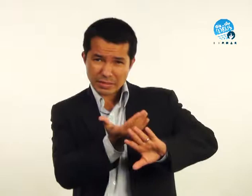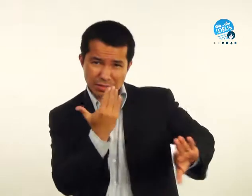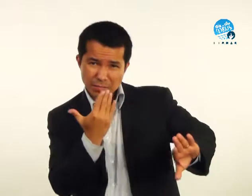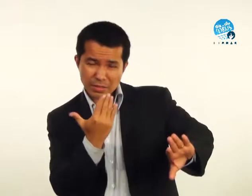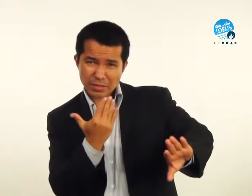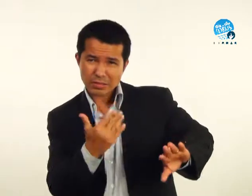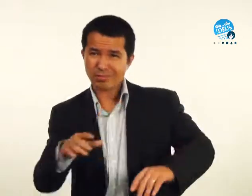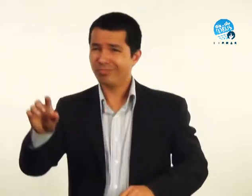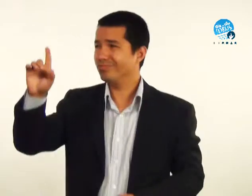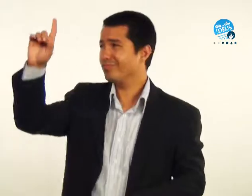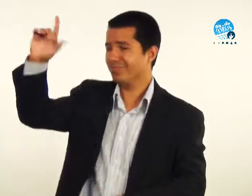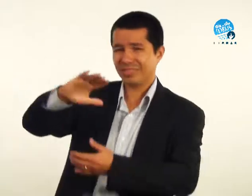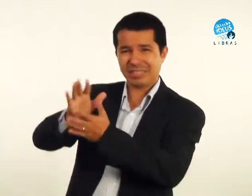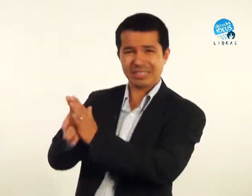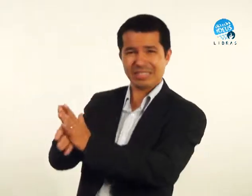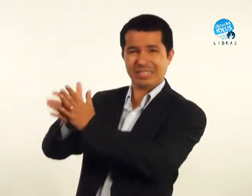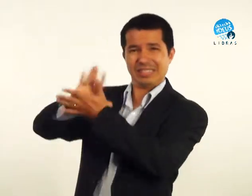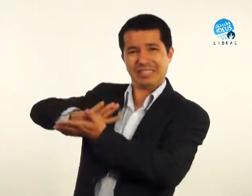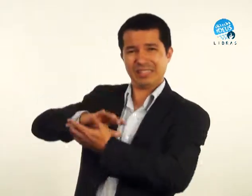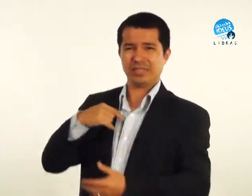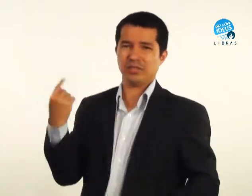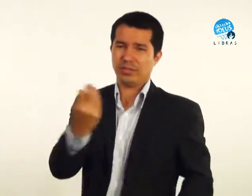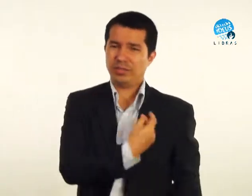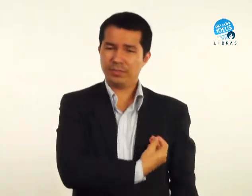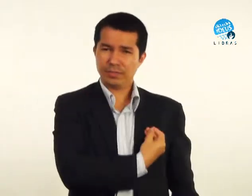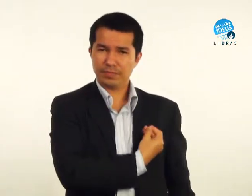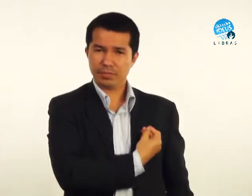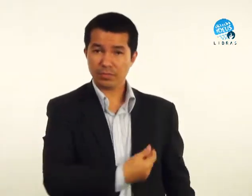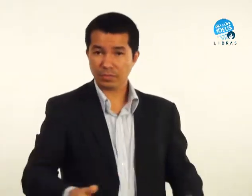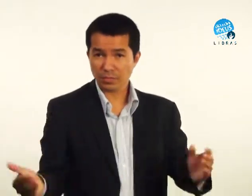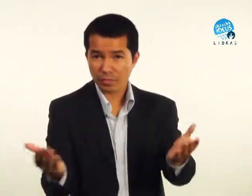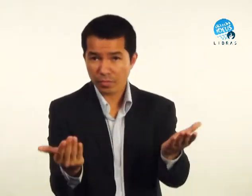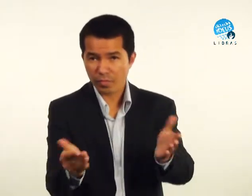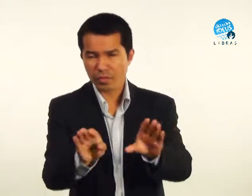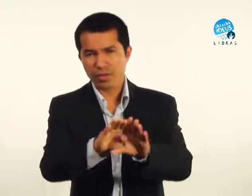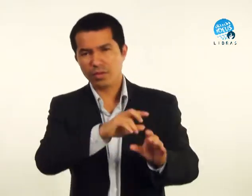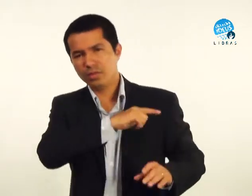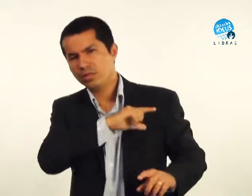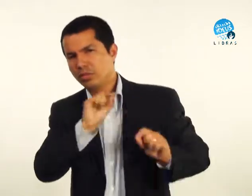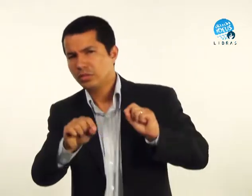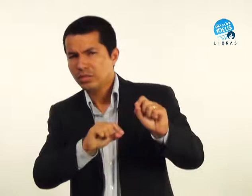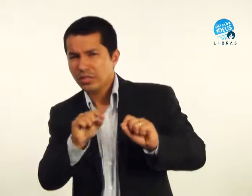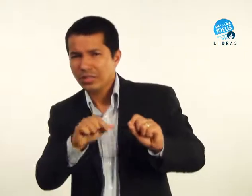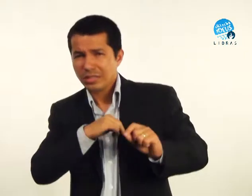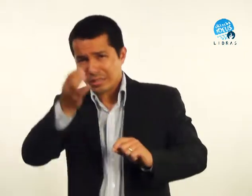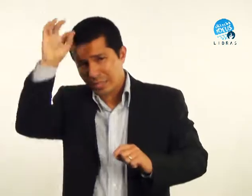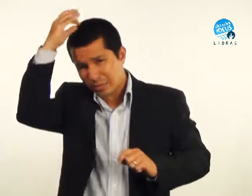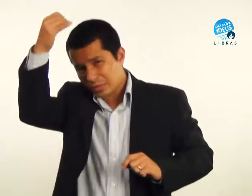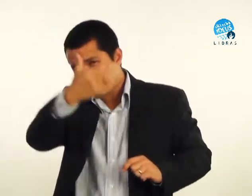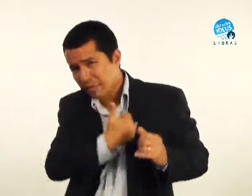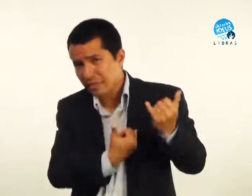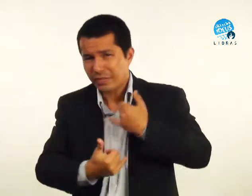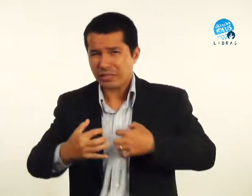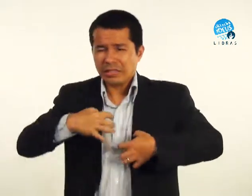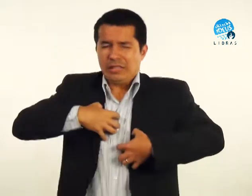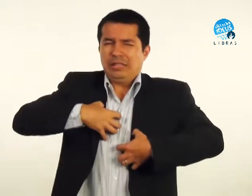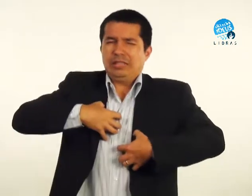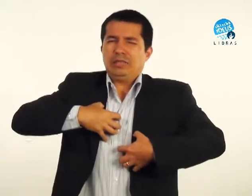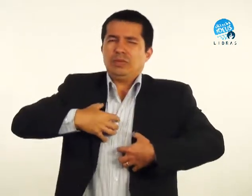esse pecado está nos separando de Deus e destruindo a nossa vida. E Ele nos convence não somente disso, mas